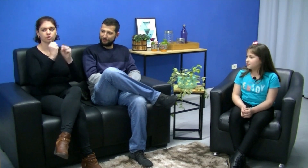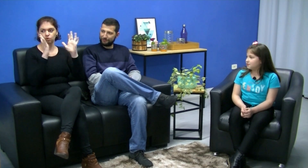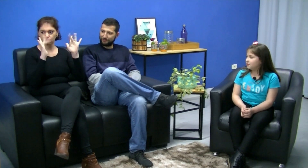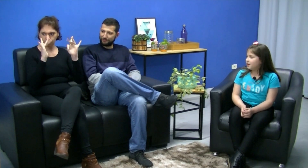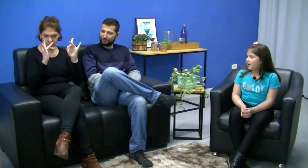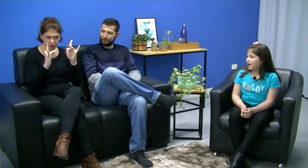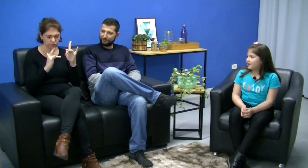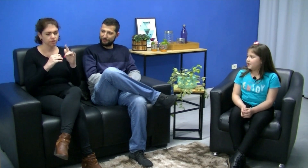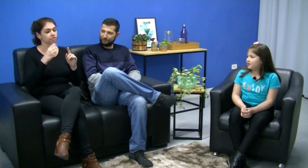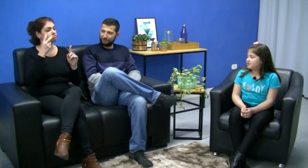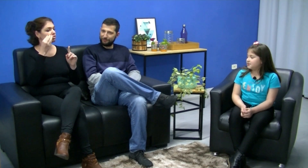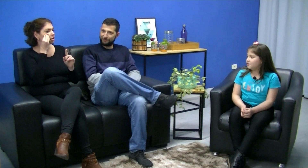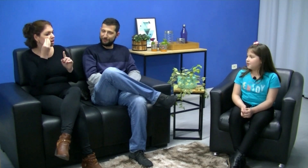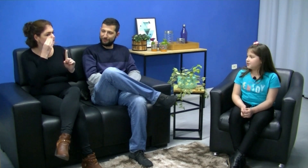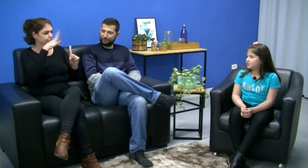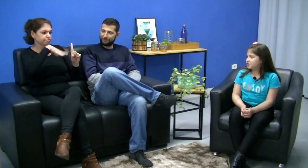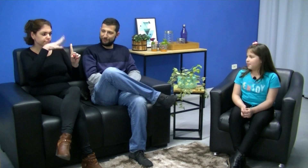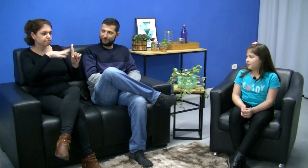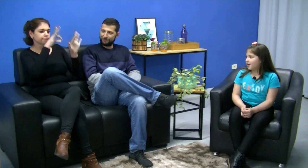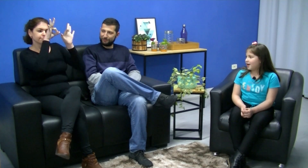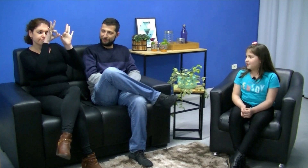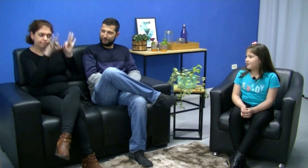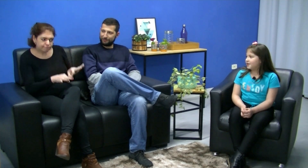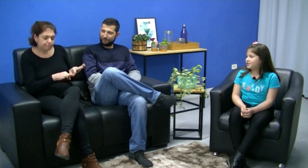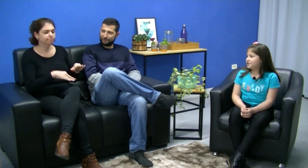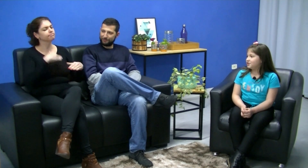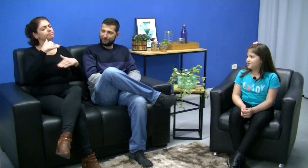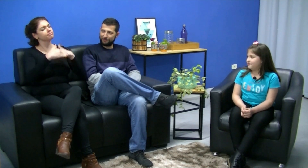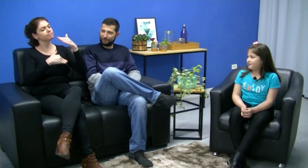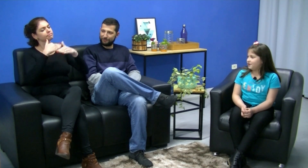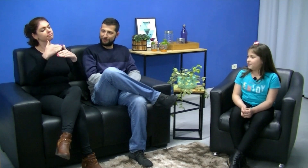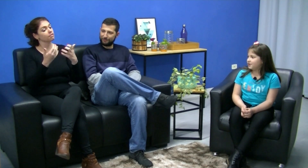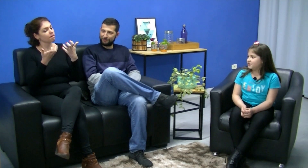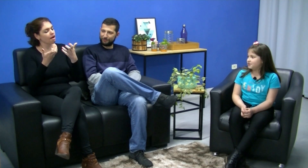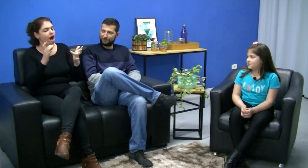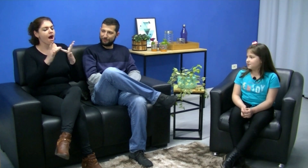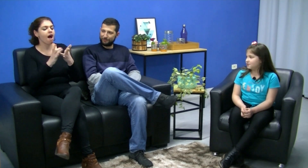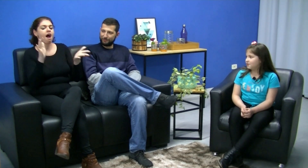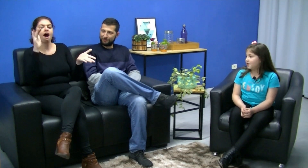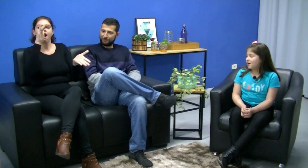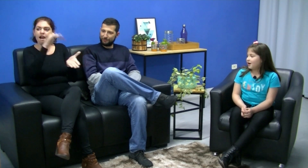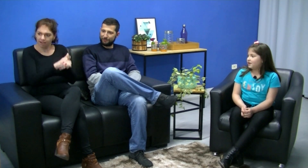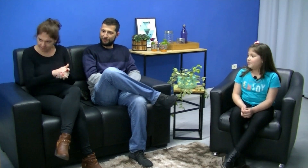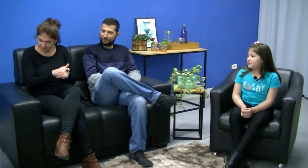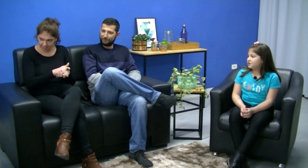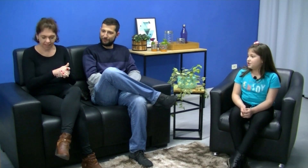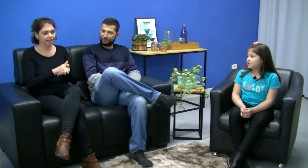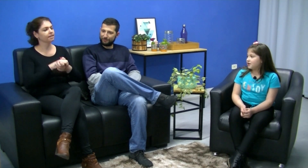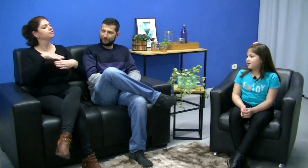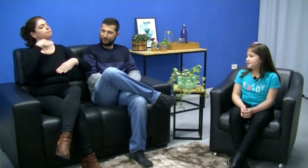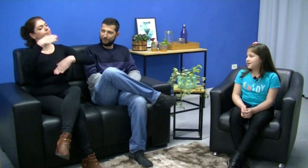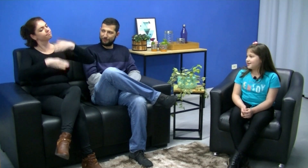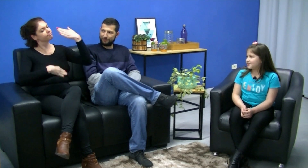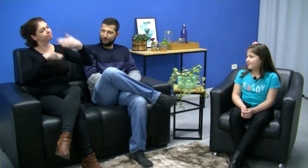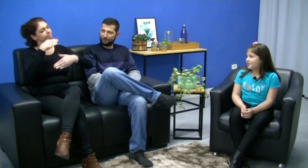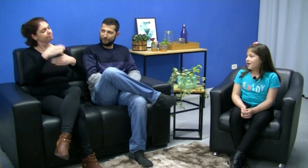gostou, aí 5 anos de namorado, aí a gente se viu, aí a gente se gostou, aí depois a gente queria se casar.